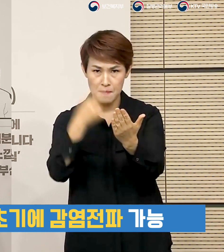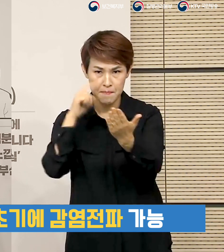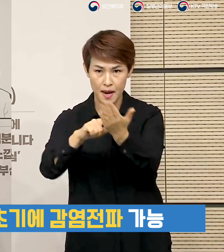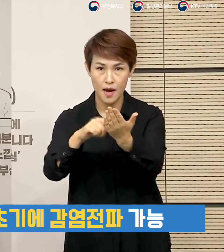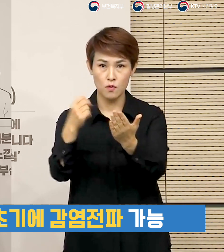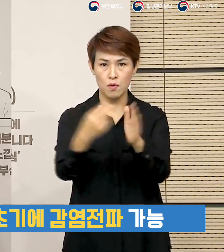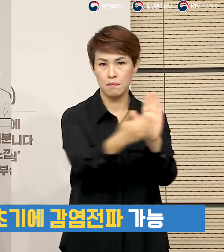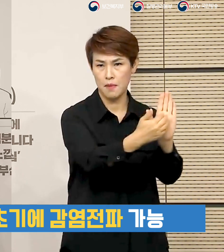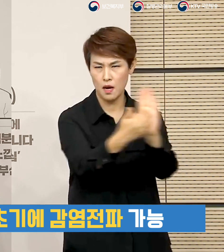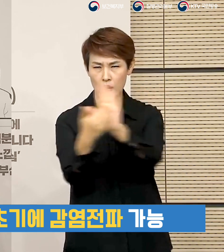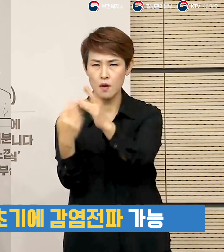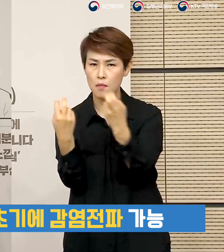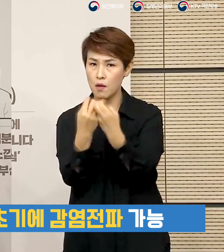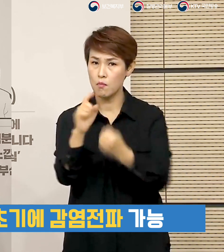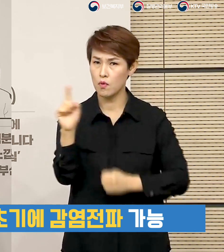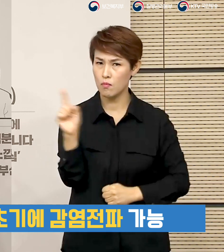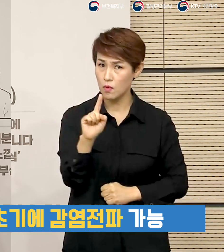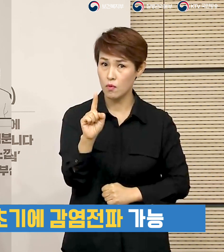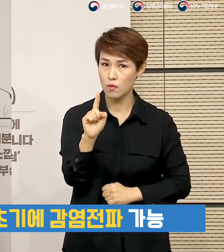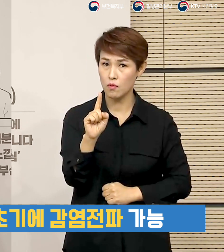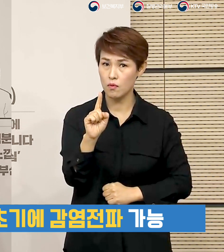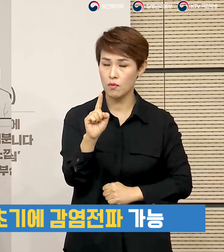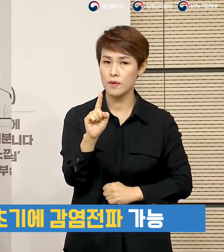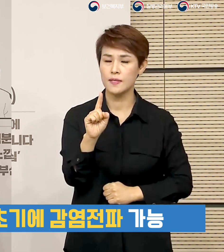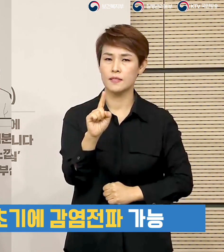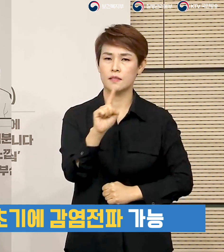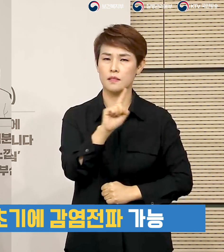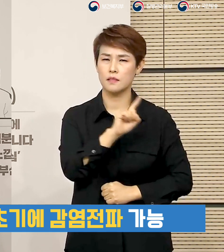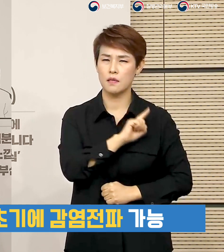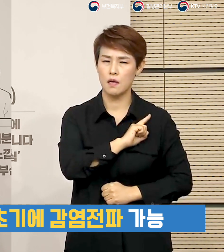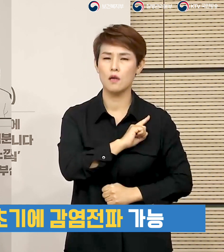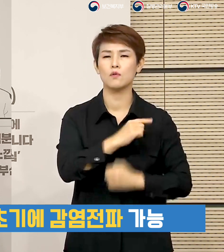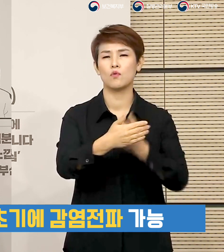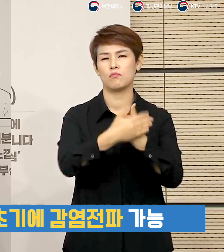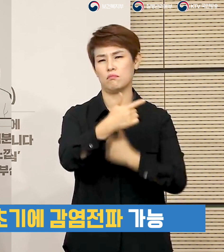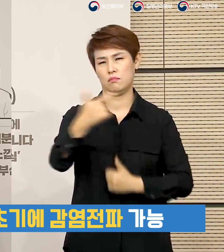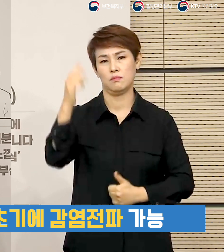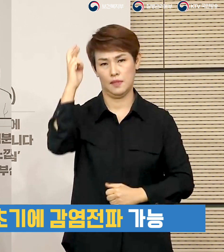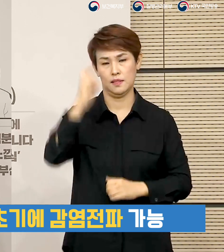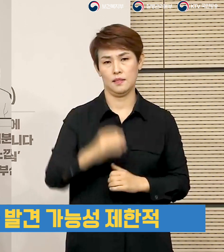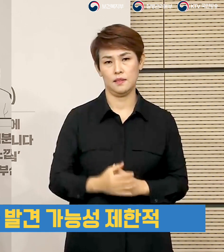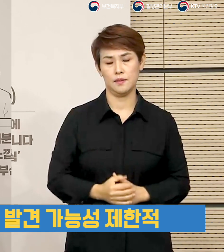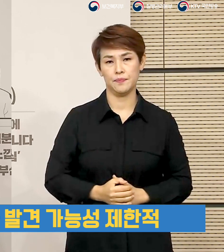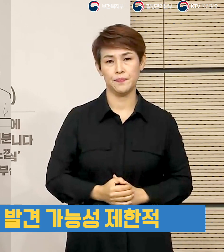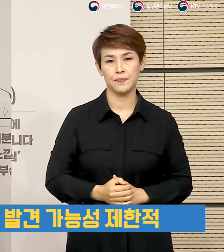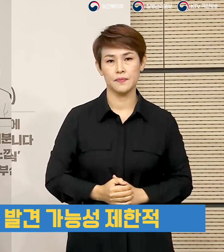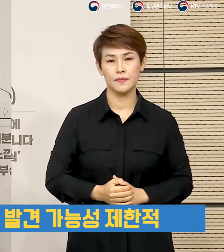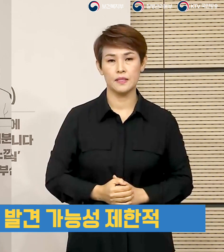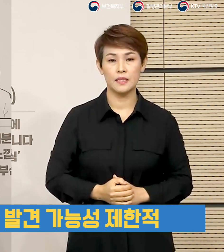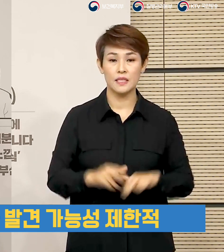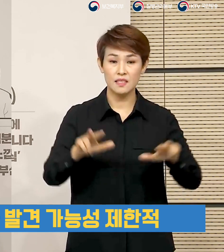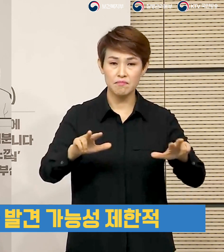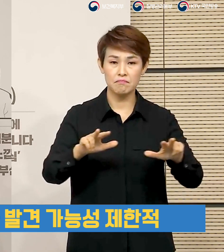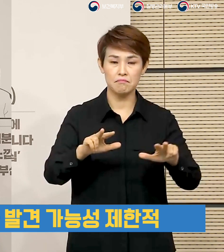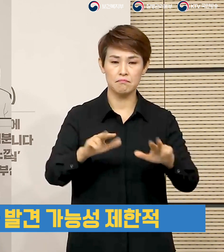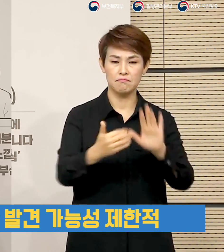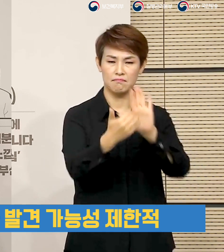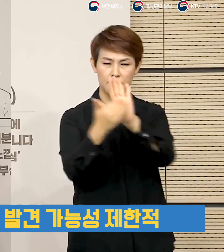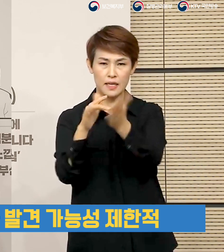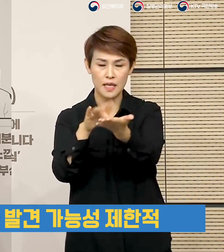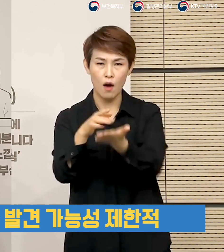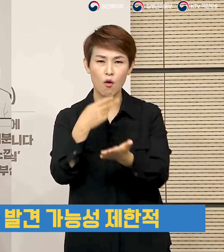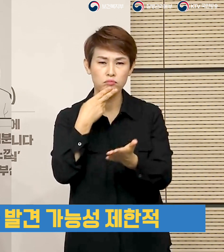막아낼 수 있는 방책이 있다면 그것이 방역에서는 가장 큰 도움이 될 것이라고 생각을 합니다. 현재는 백신과 치료제가